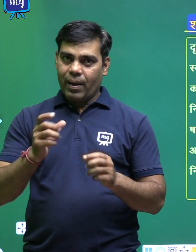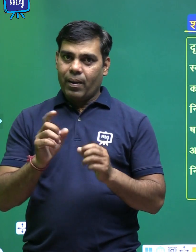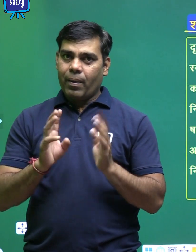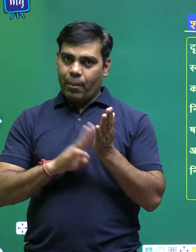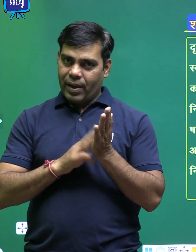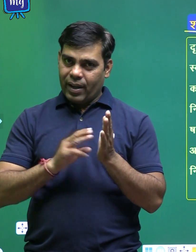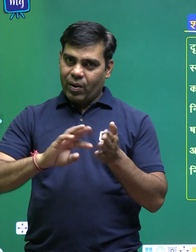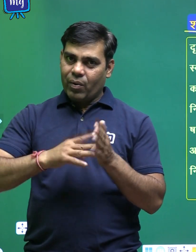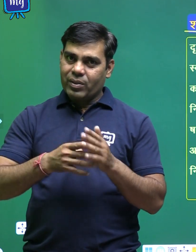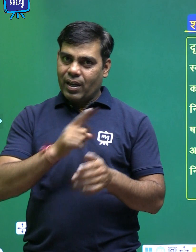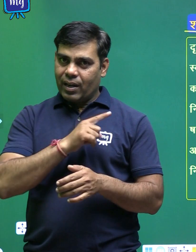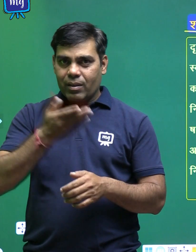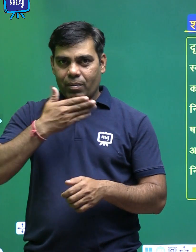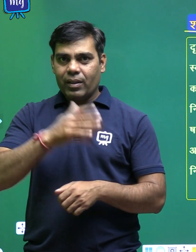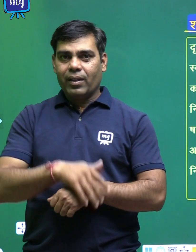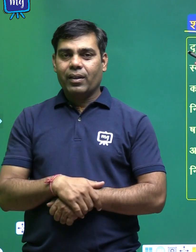पढ़ते हैं। बच्चों,